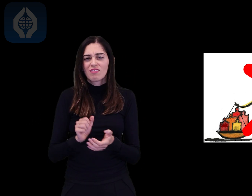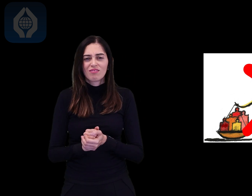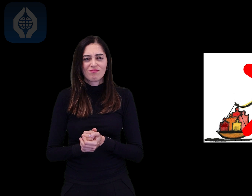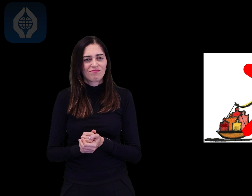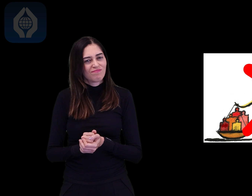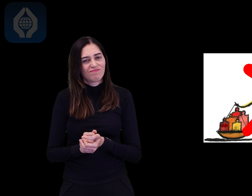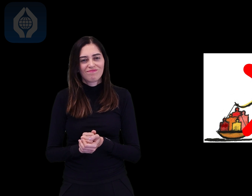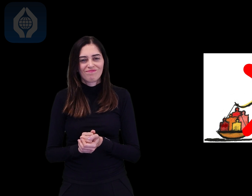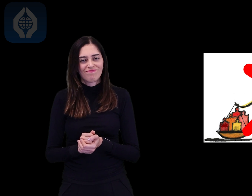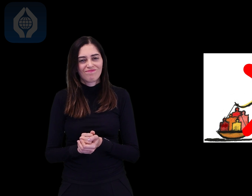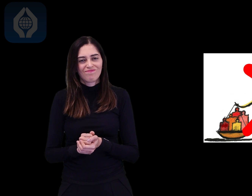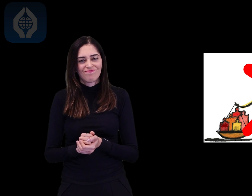céu.